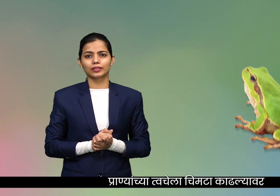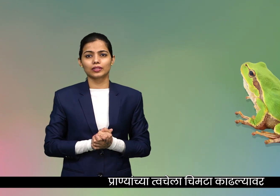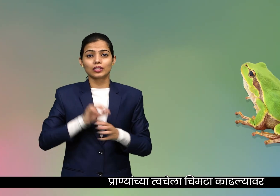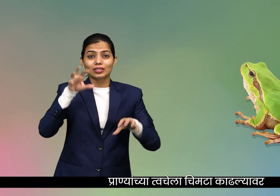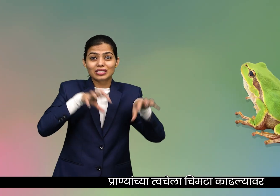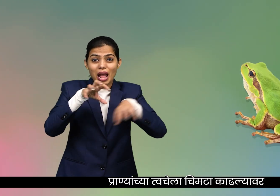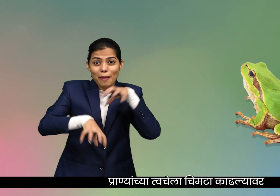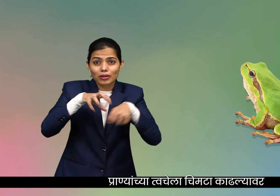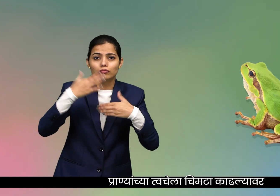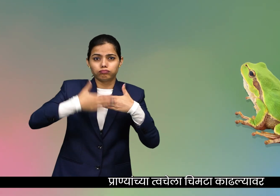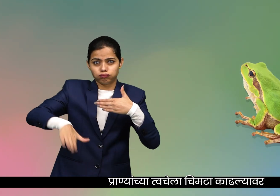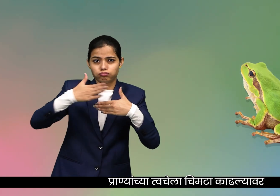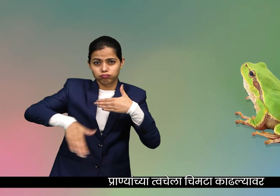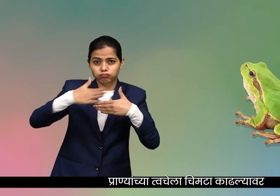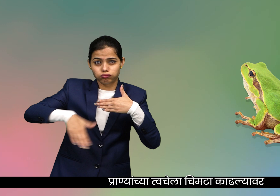प्राण्यांच्या त्वचेला चिमटा काढल्यावर